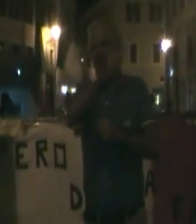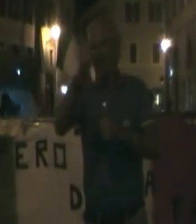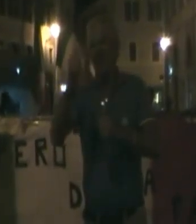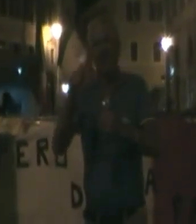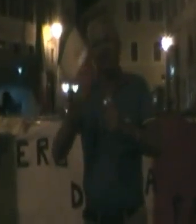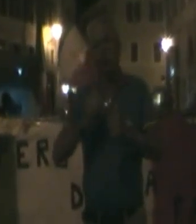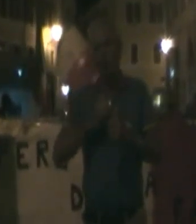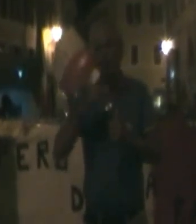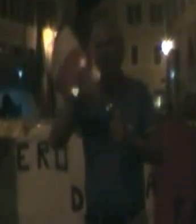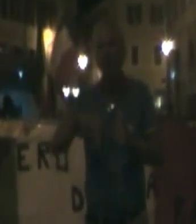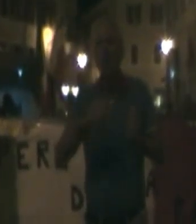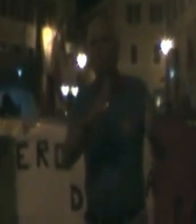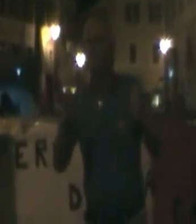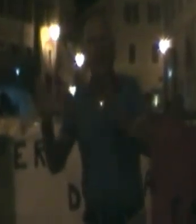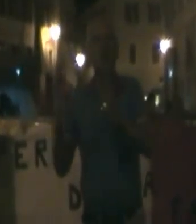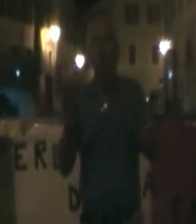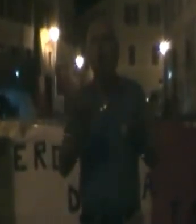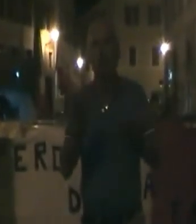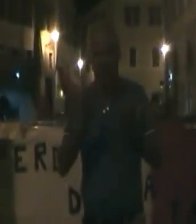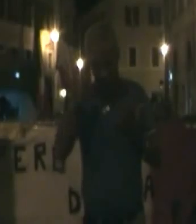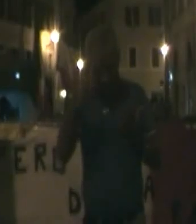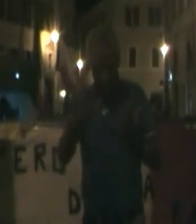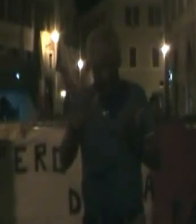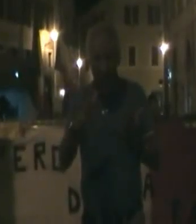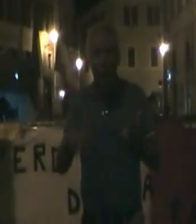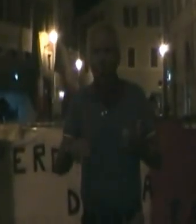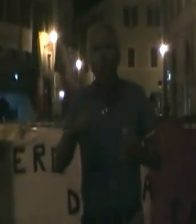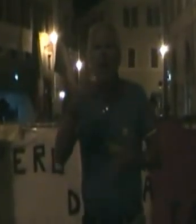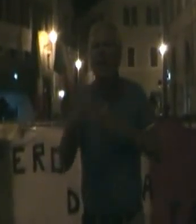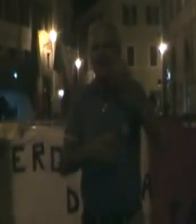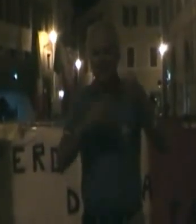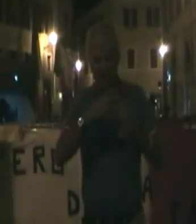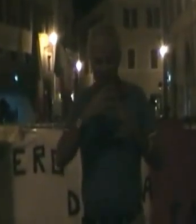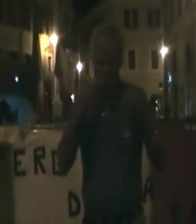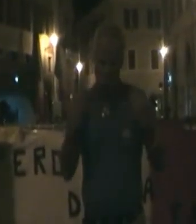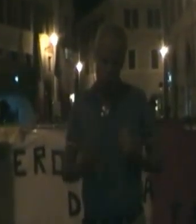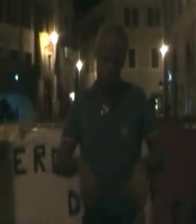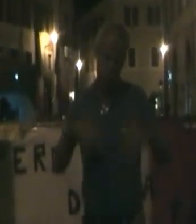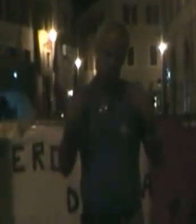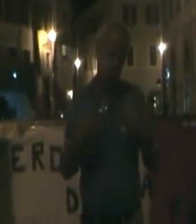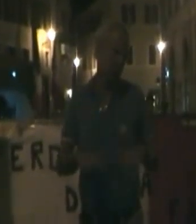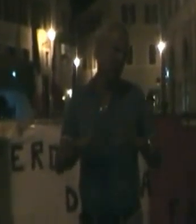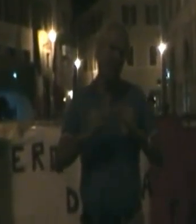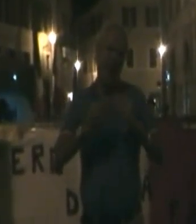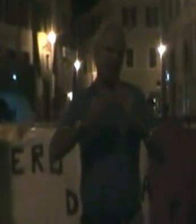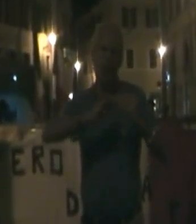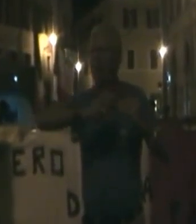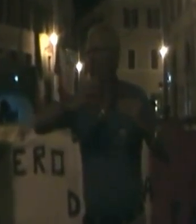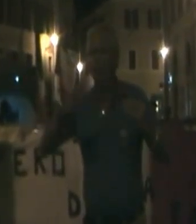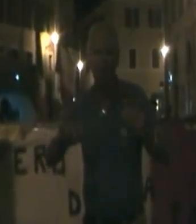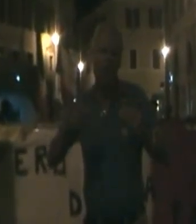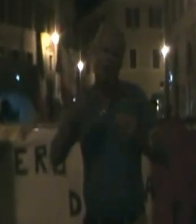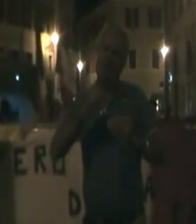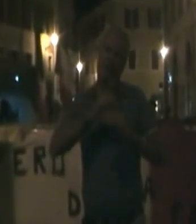come fazzi da ma per la cura vuoi avere paura della tua sanità. andiamo chi vuole essere un italiano, chi vuole essere trattato come un essere